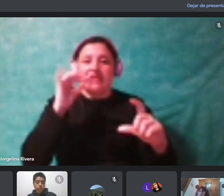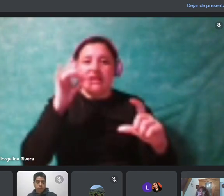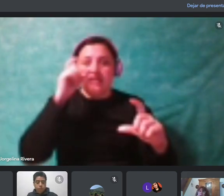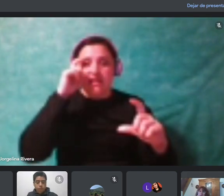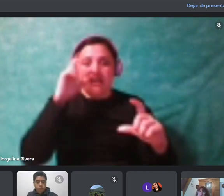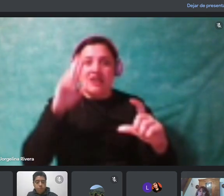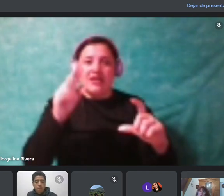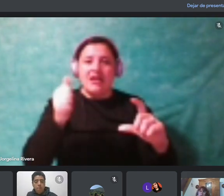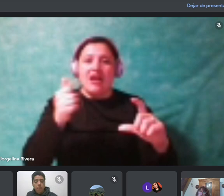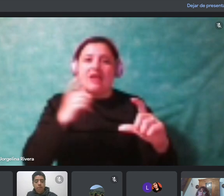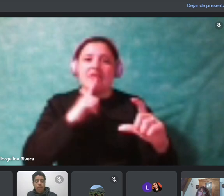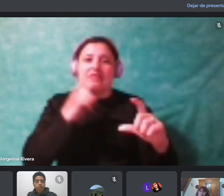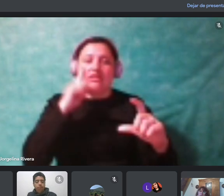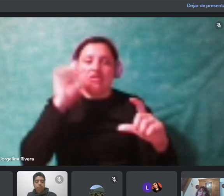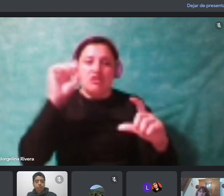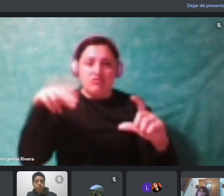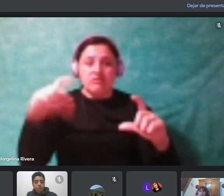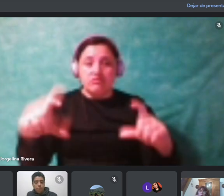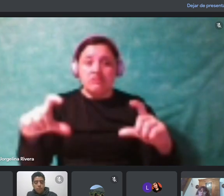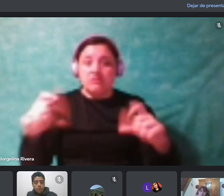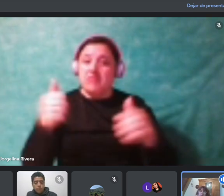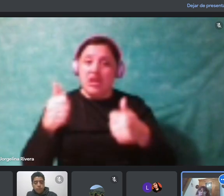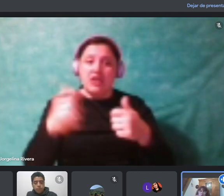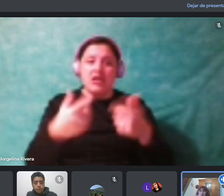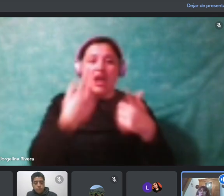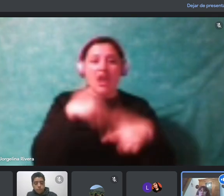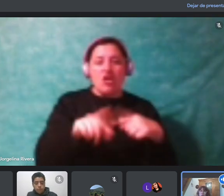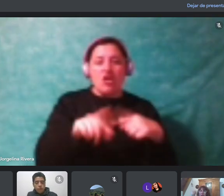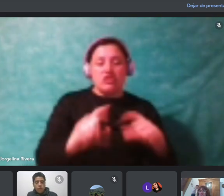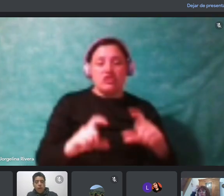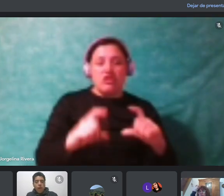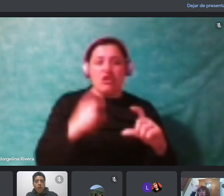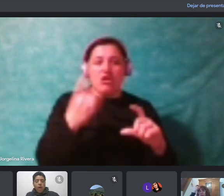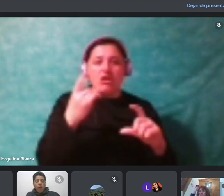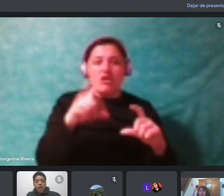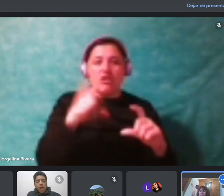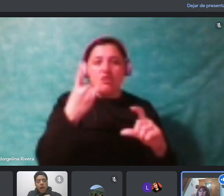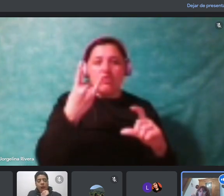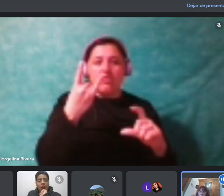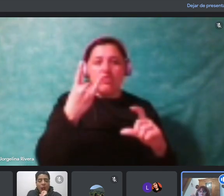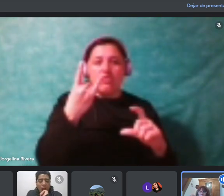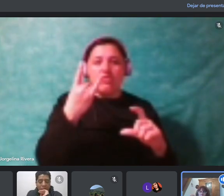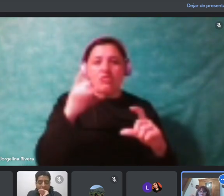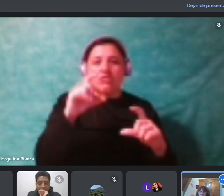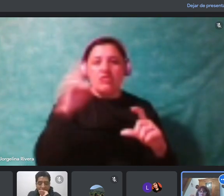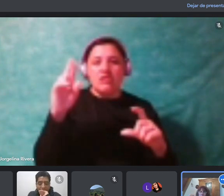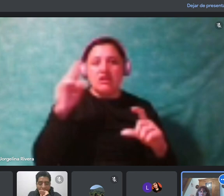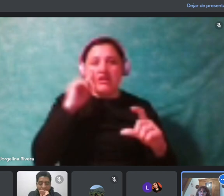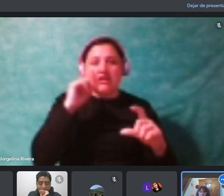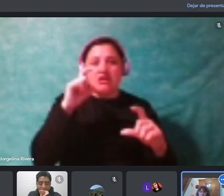Currículum. Curriculum box. Fair frameworks, las dos. El núcleo siempre es el último, ¿sí?